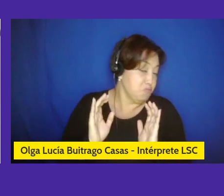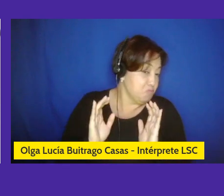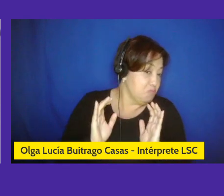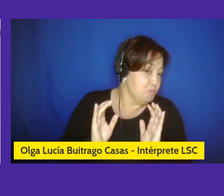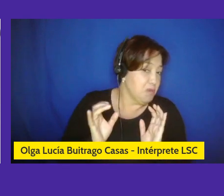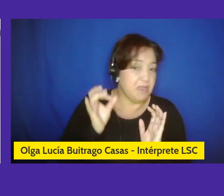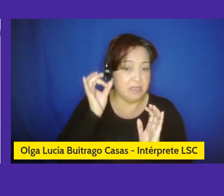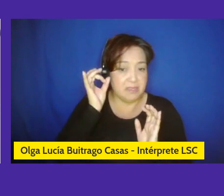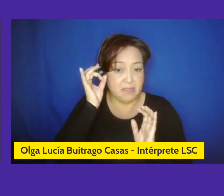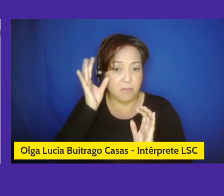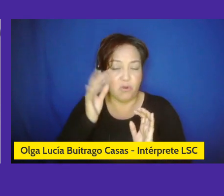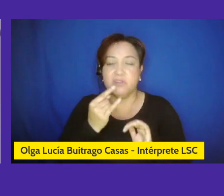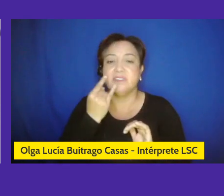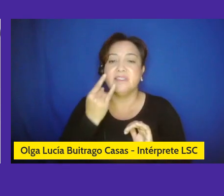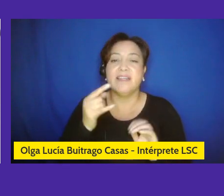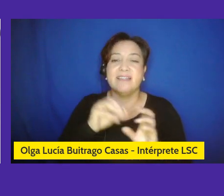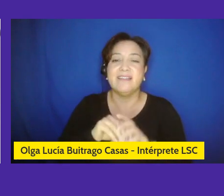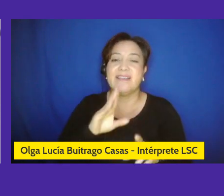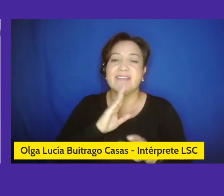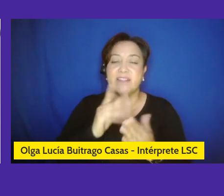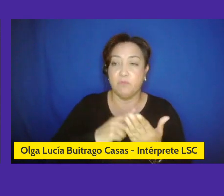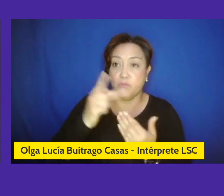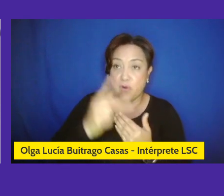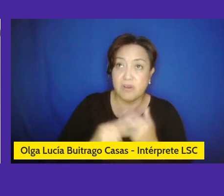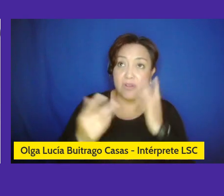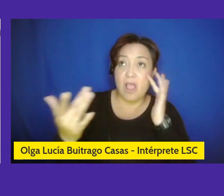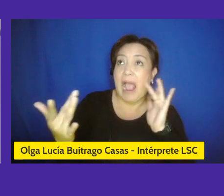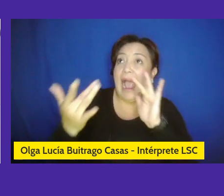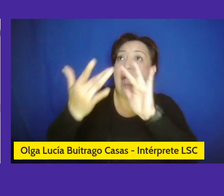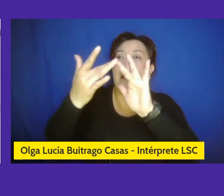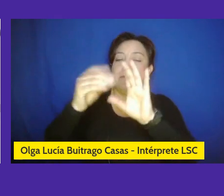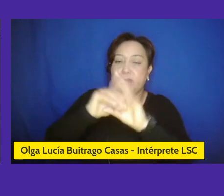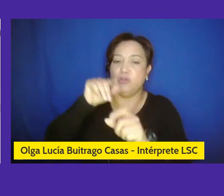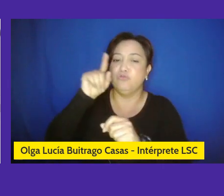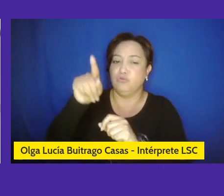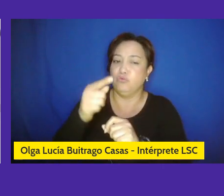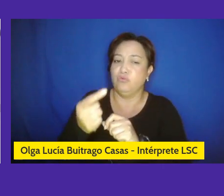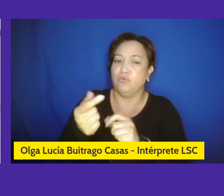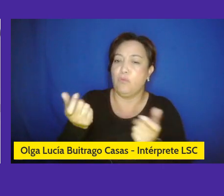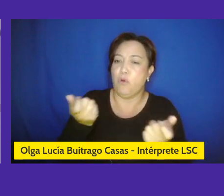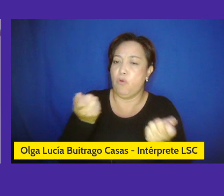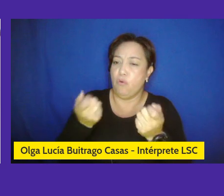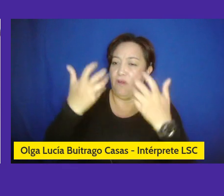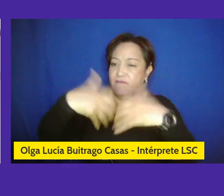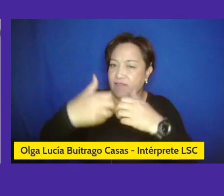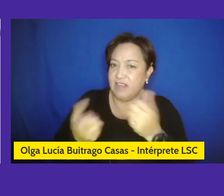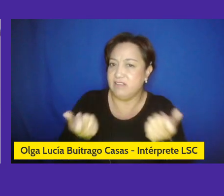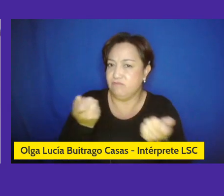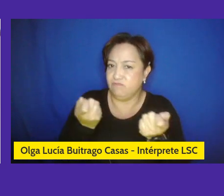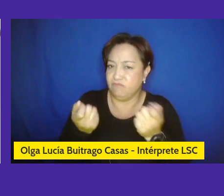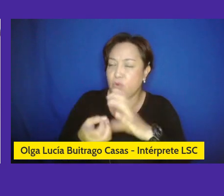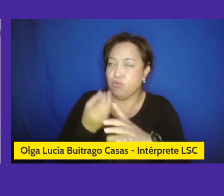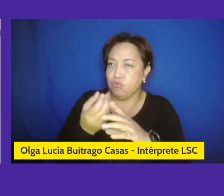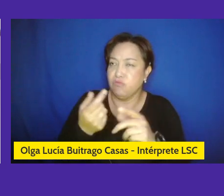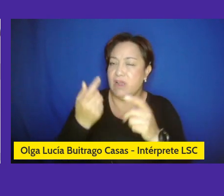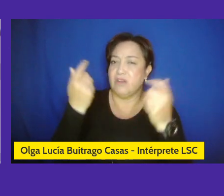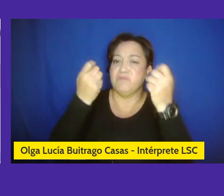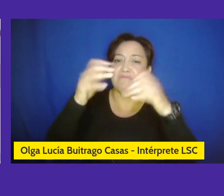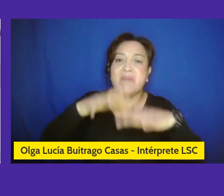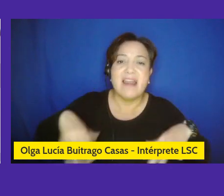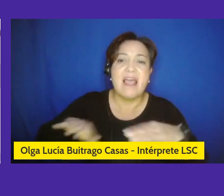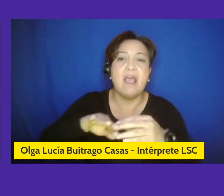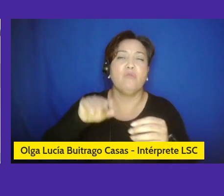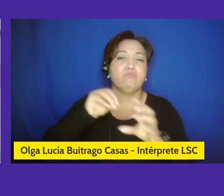tiene ese tipo de proyecto, poder hablar con este tipo de productoras en estos mercados que digo. Bueno, Platino Industria es